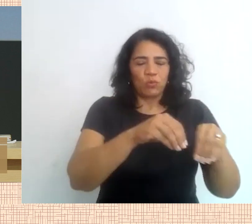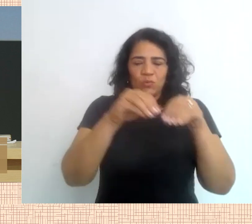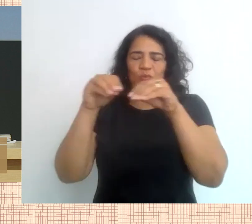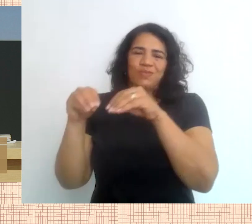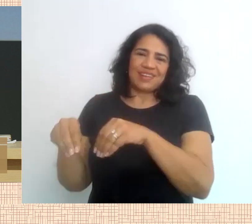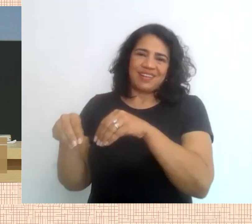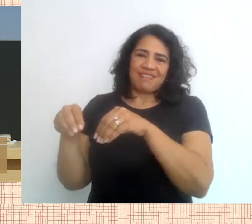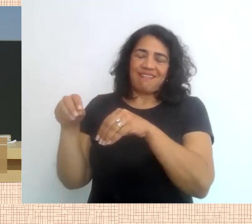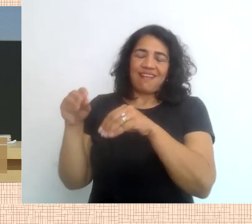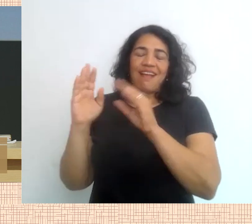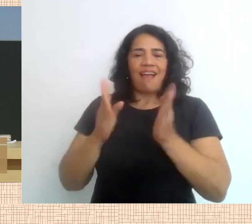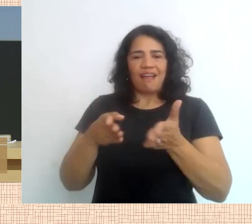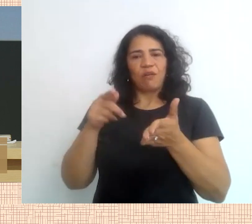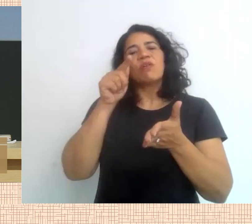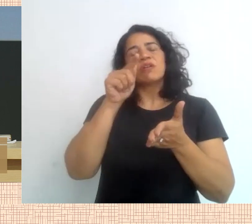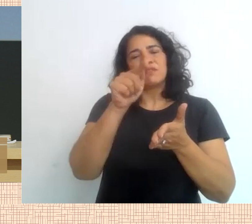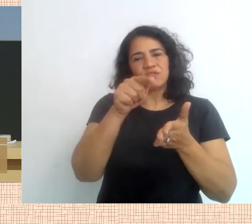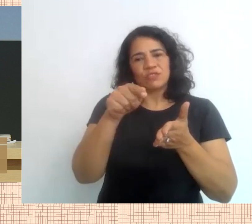Deus.